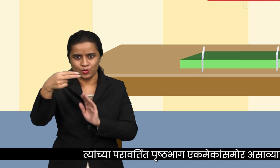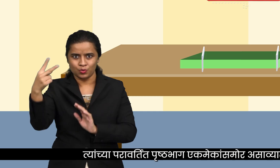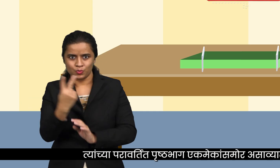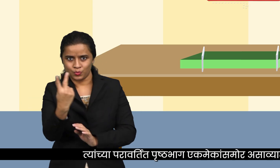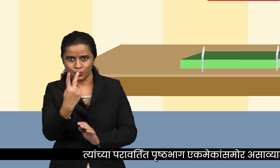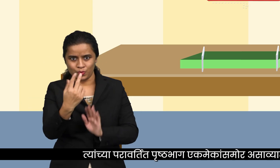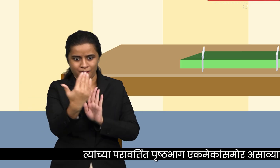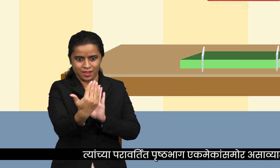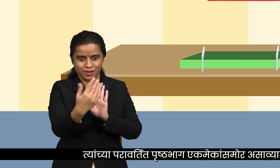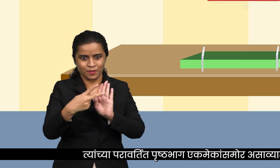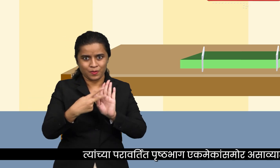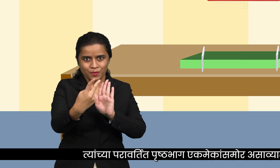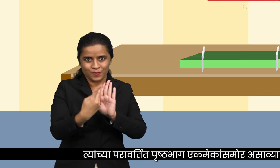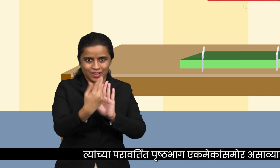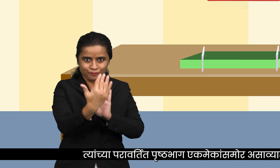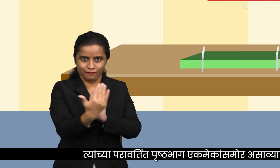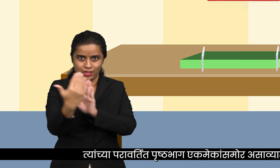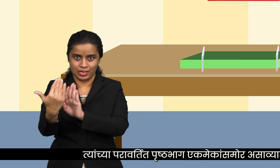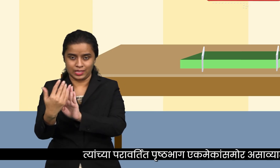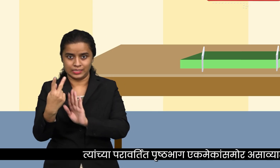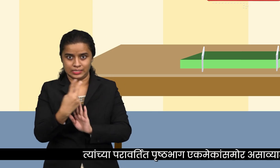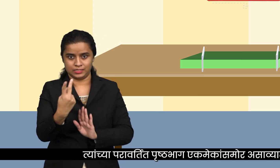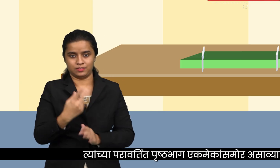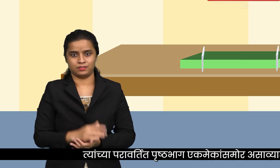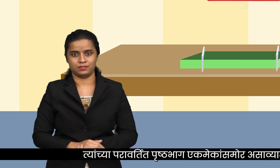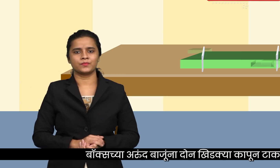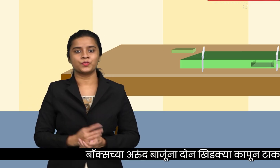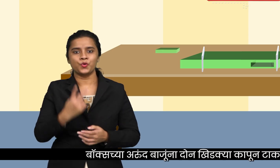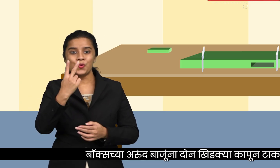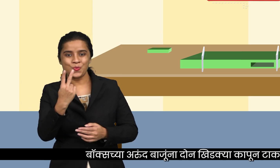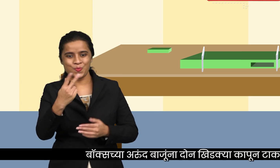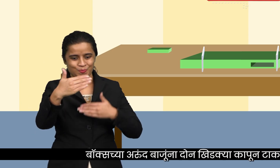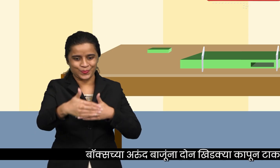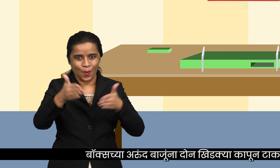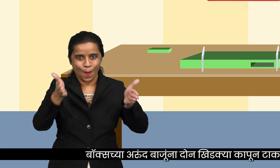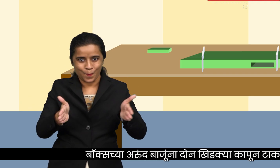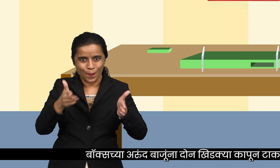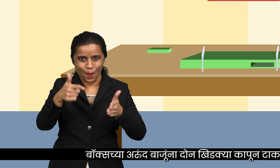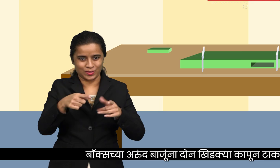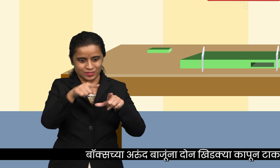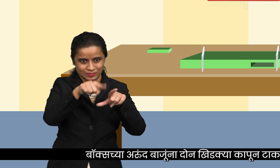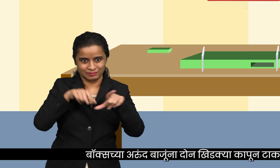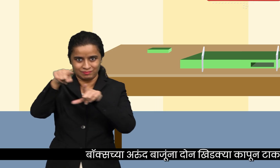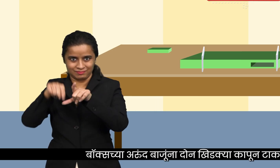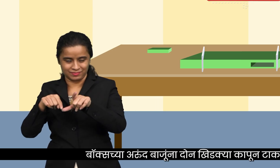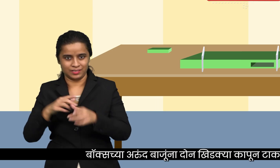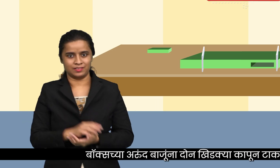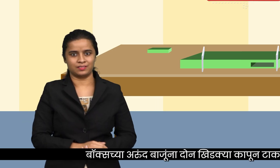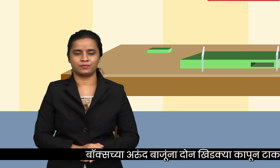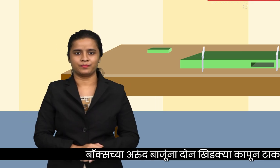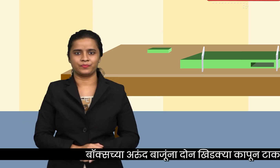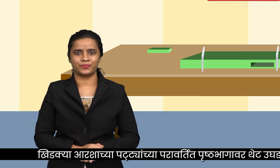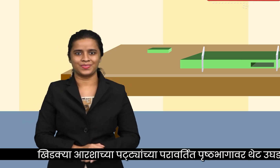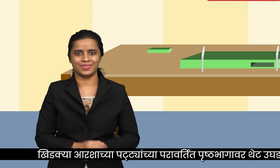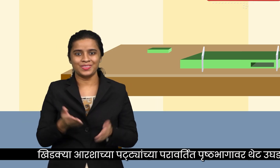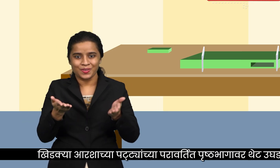त्यांच्यावर परावर्तित पृष्ठभाग एकमेकांसमोर असाव्या. बॉक्सच्या अरुंद बाजूंना 2 खिडक्या कापून